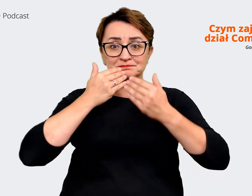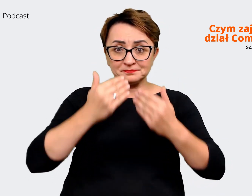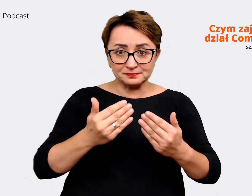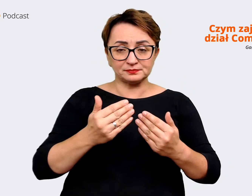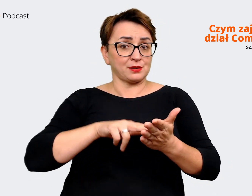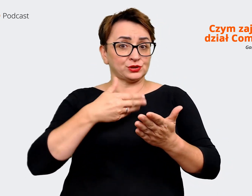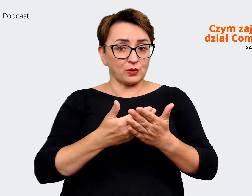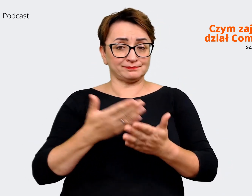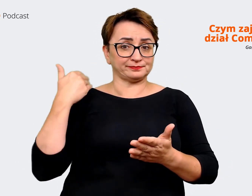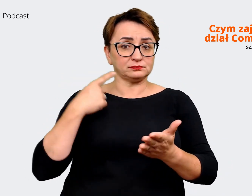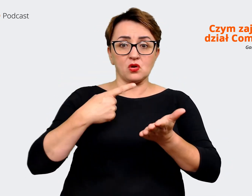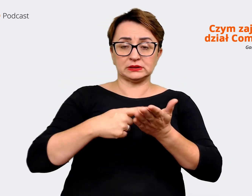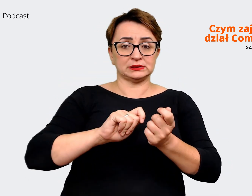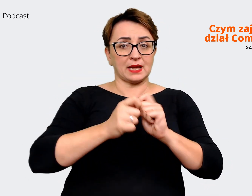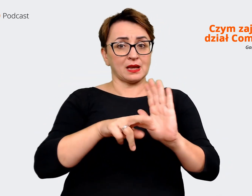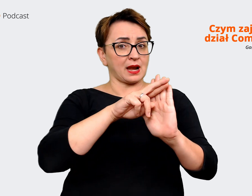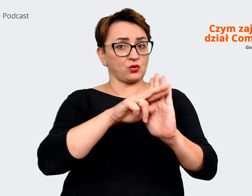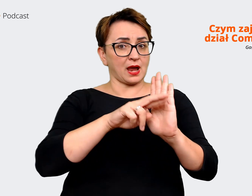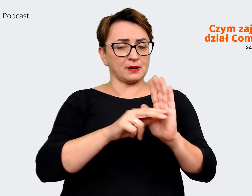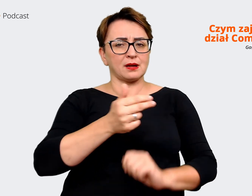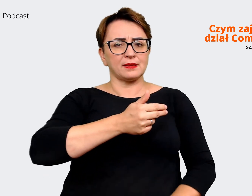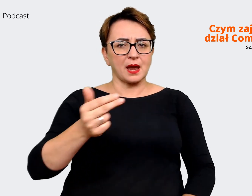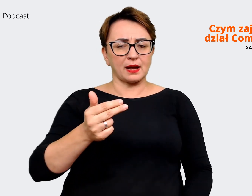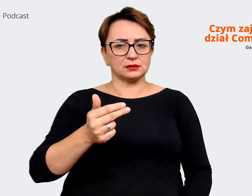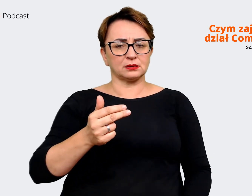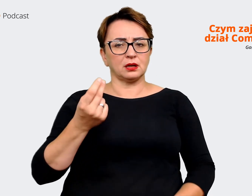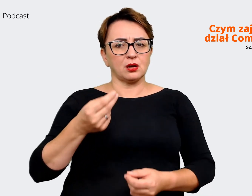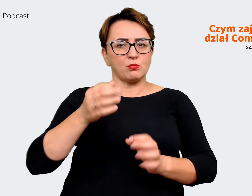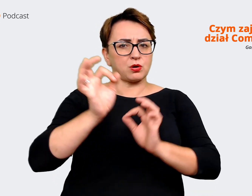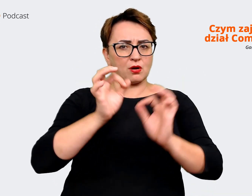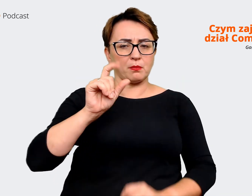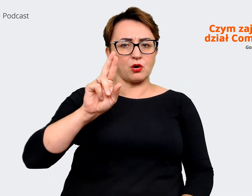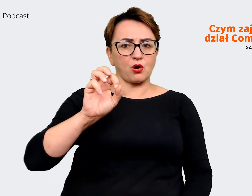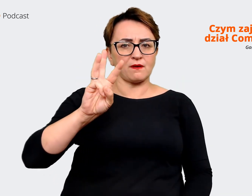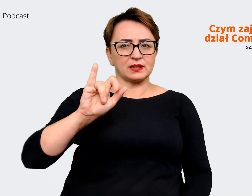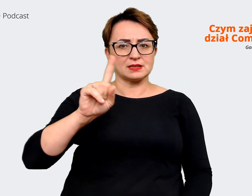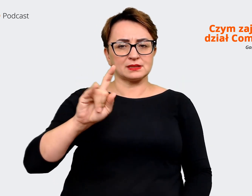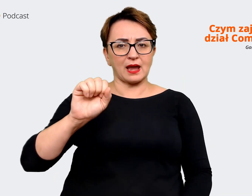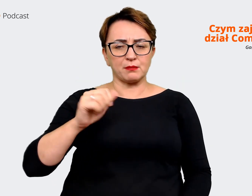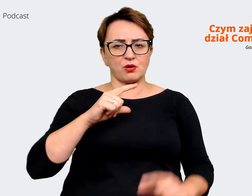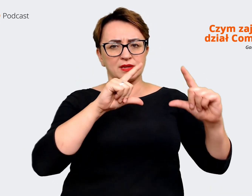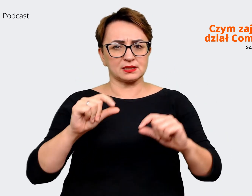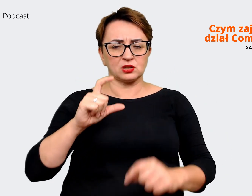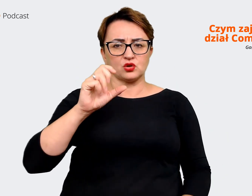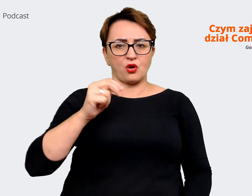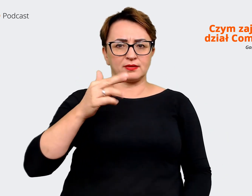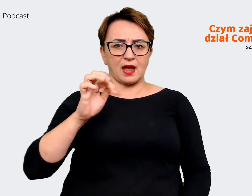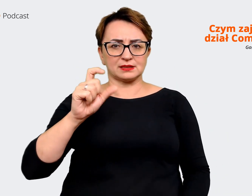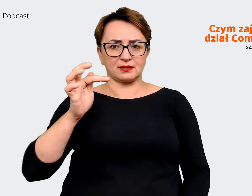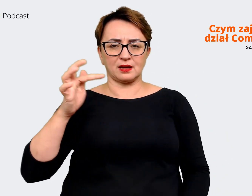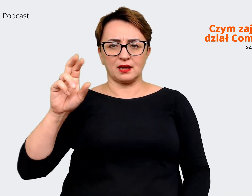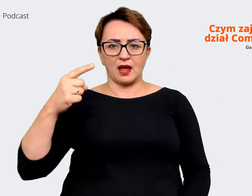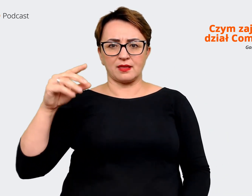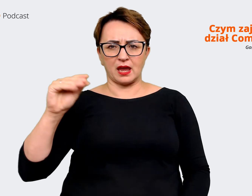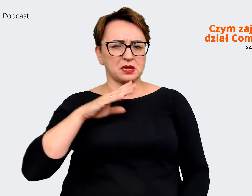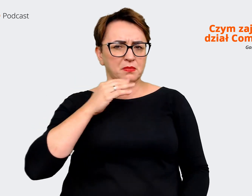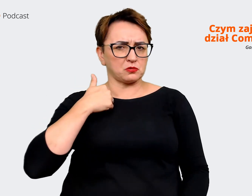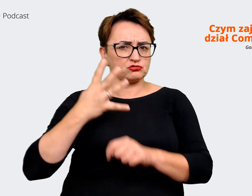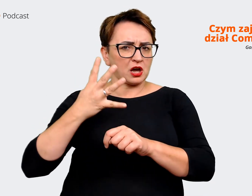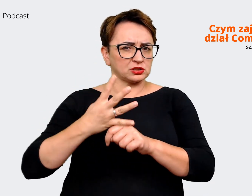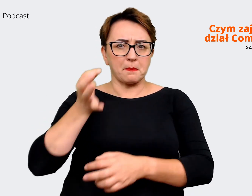cała komunikacja być może nie działała tak, jak chcielibyśmy, żeby działała. Teraz staramy się z bardzo dużym wyprzedzeniem komunikować wszystkie zmiany, odpowiadać na